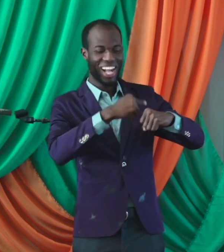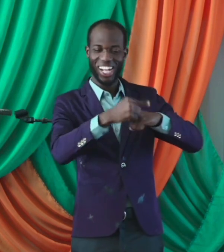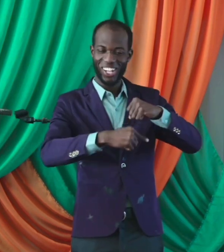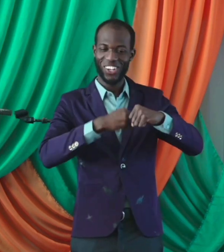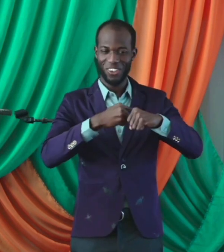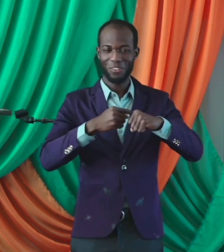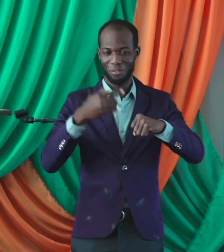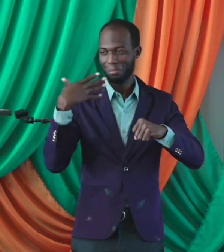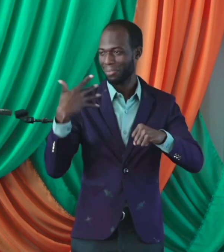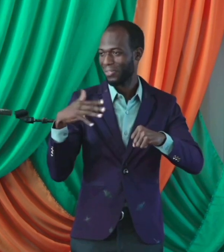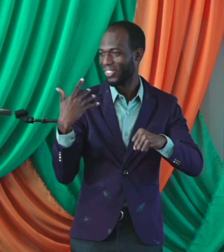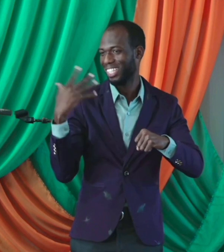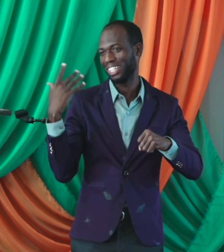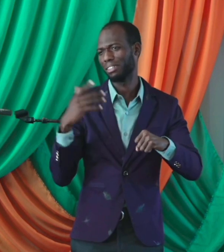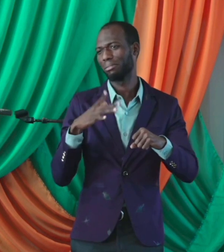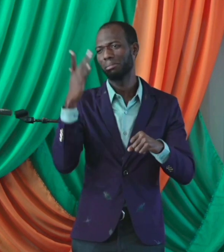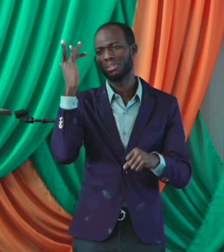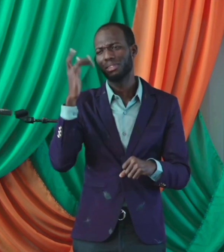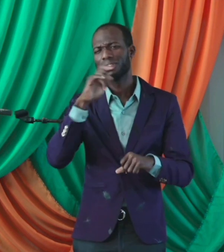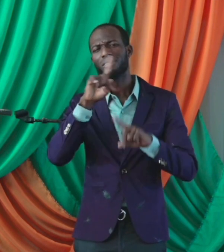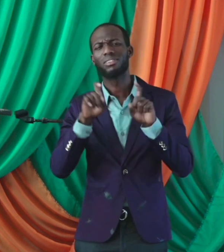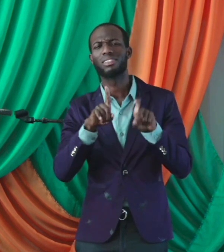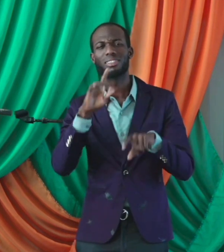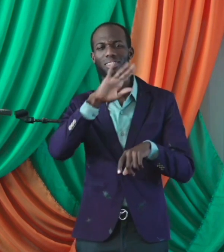Hawking. Alors, pour ça, me dit ça,